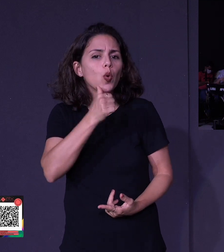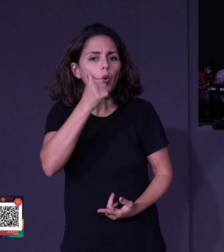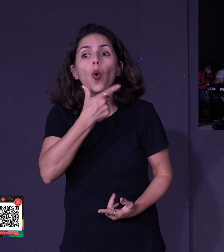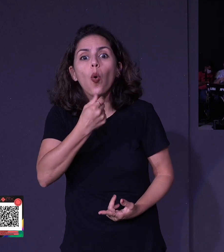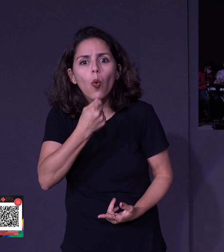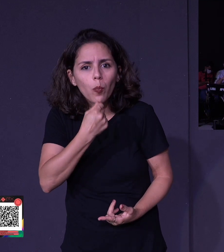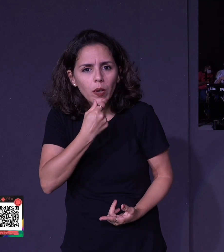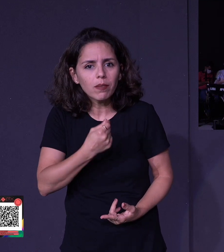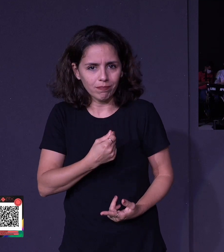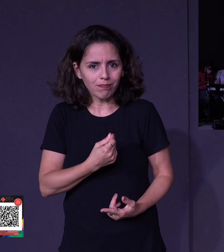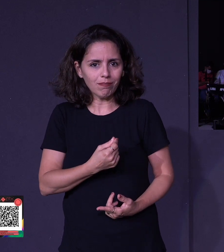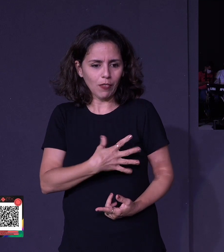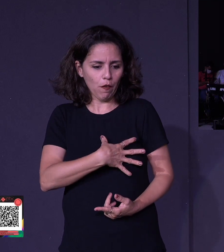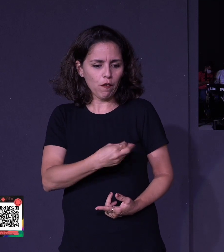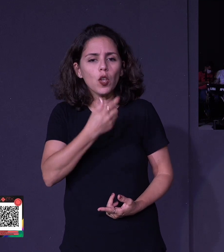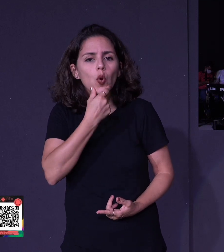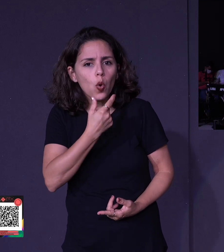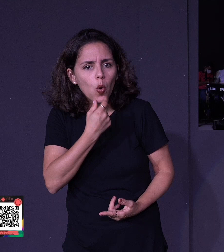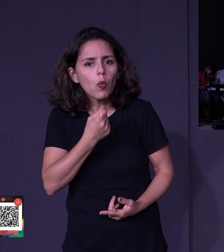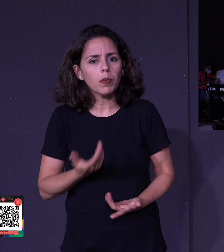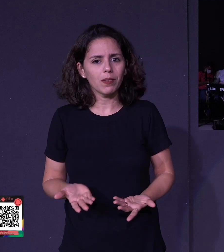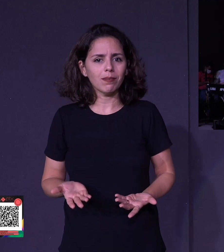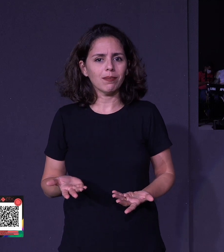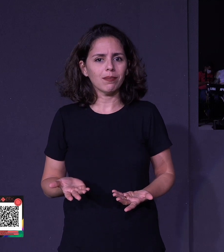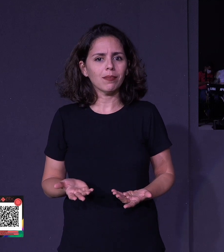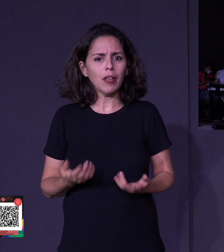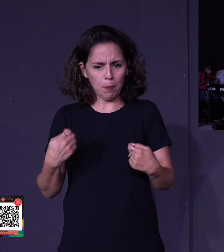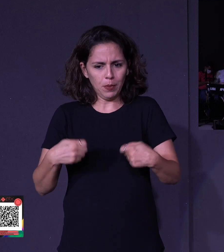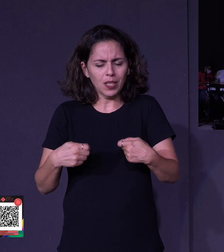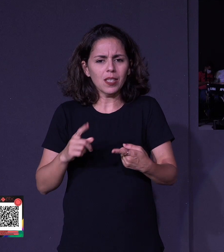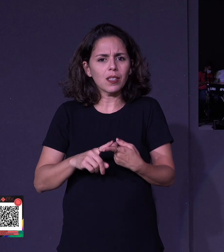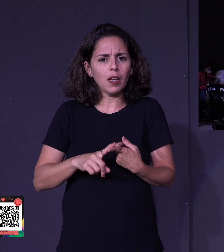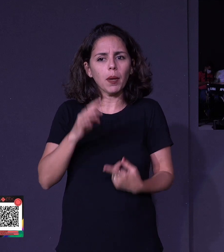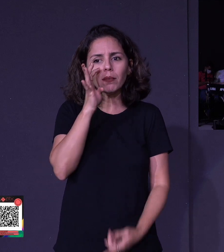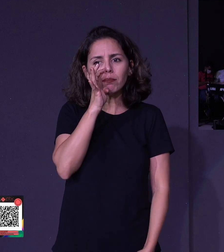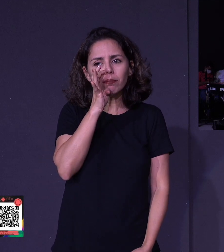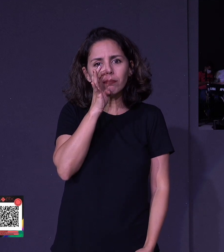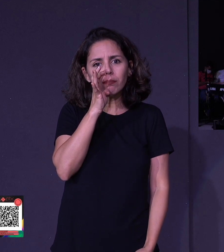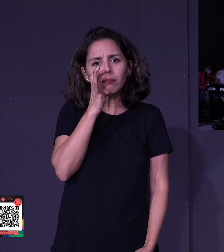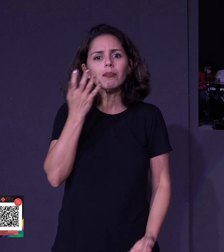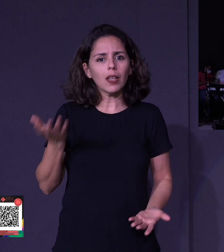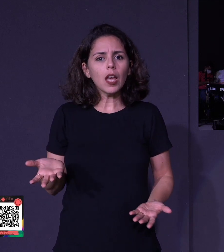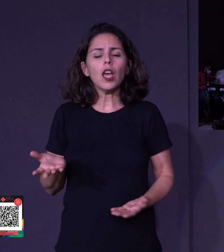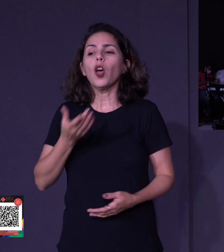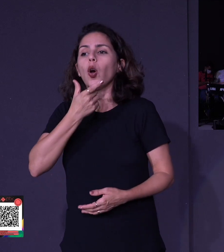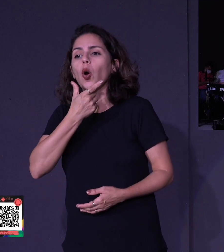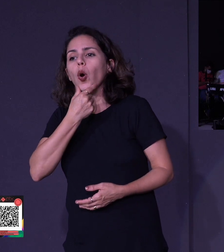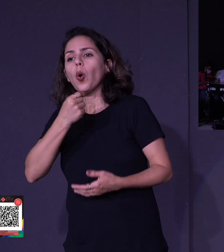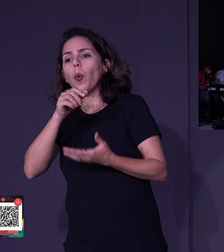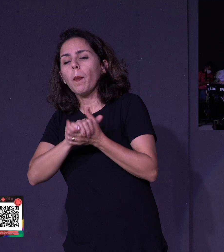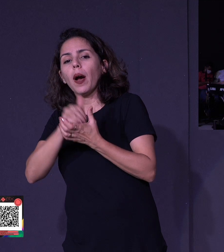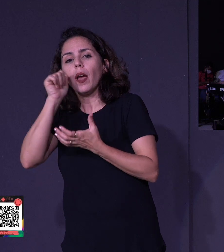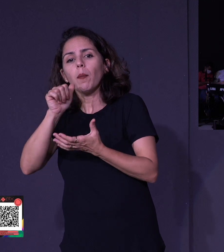falo. Eu e Carlinha tivemos o prazer de ouvir esse doutor, Valdir Arevalo. Um livro que eu recomendo você ler, O